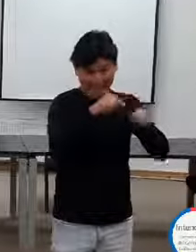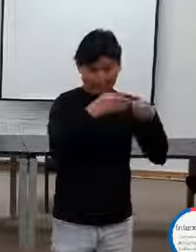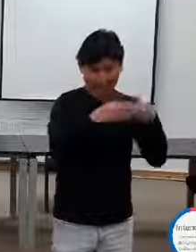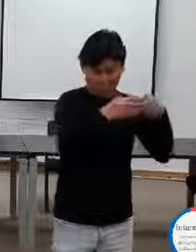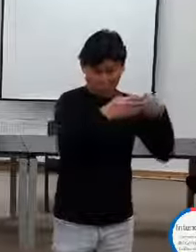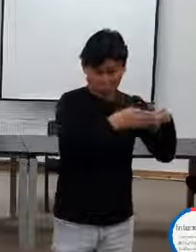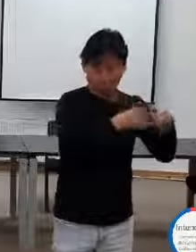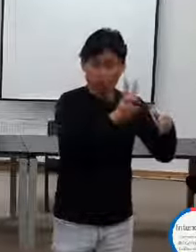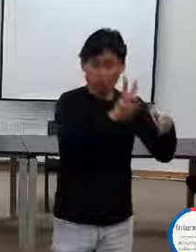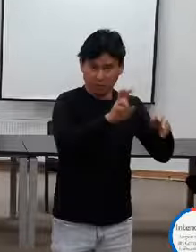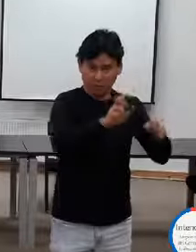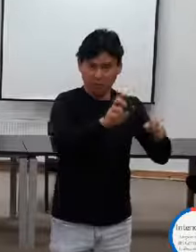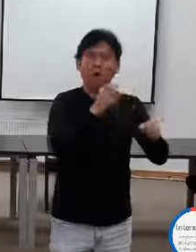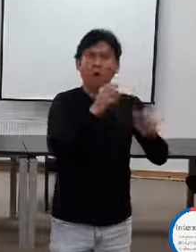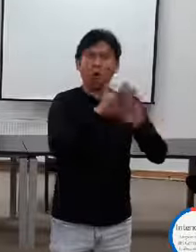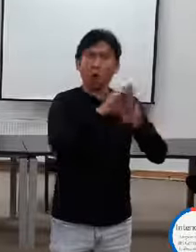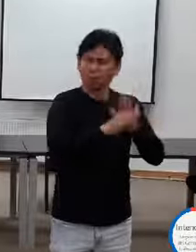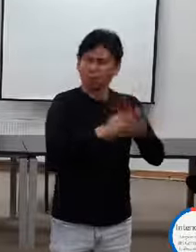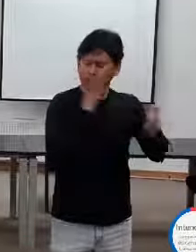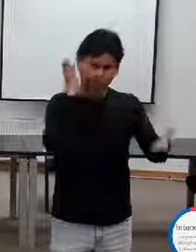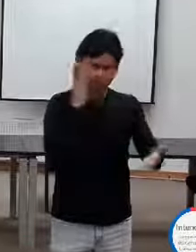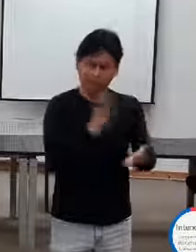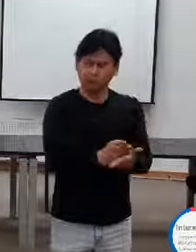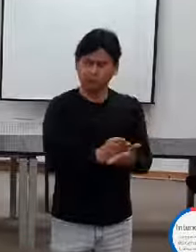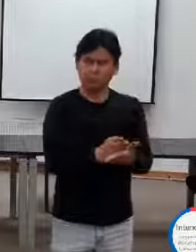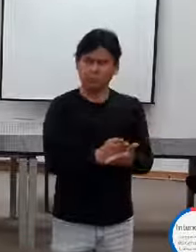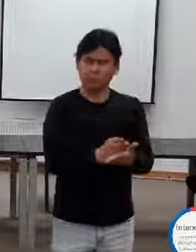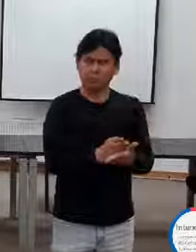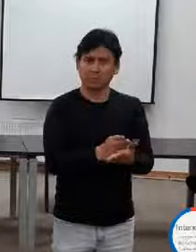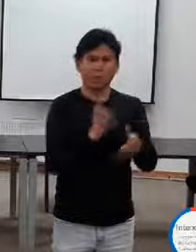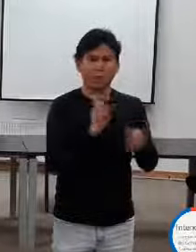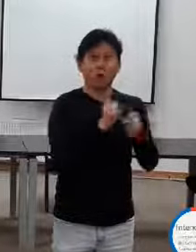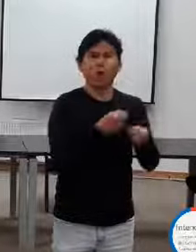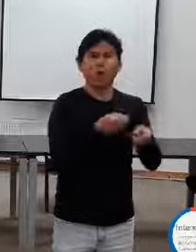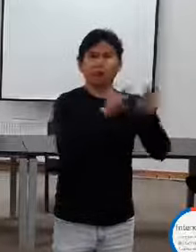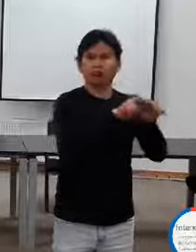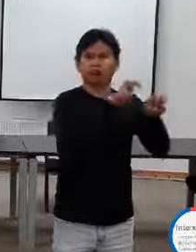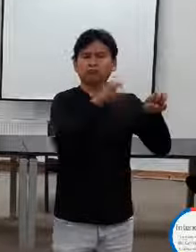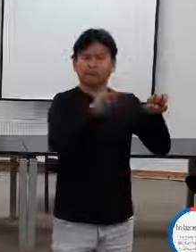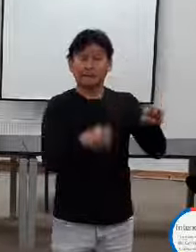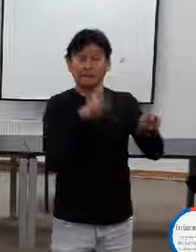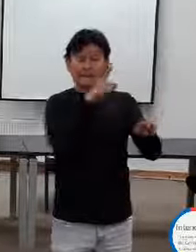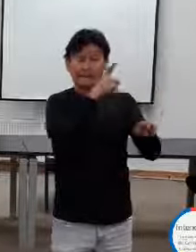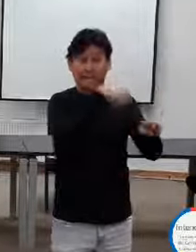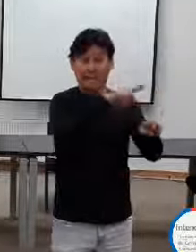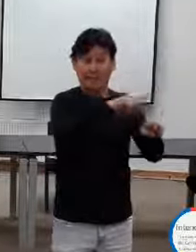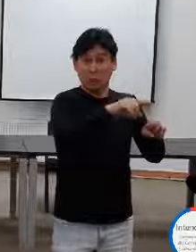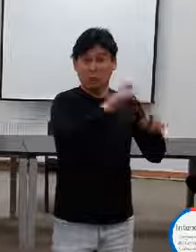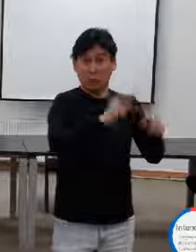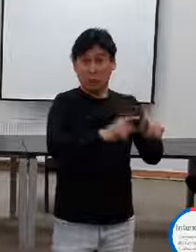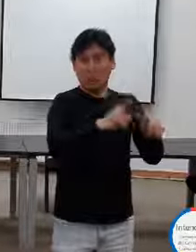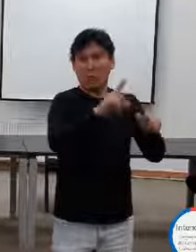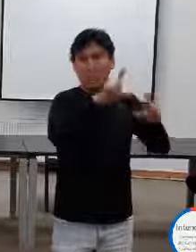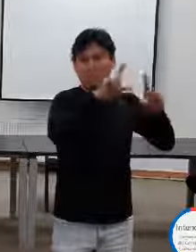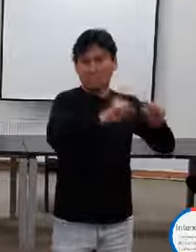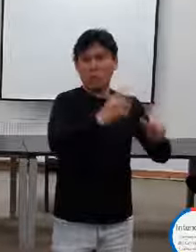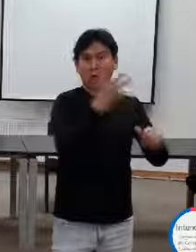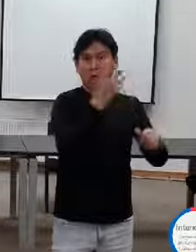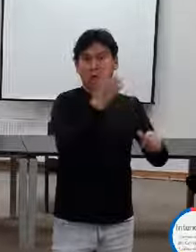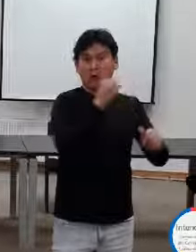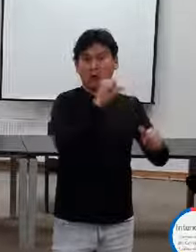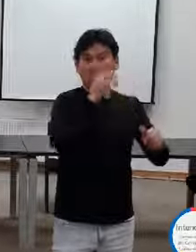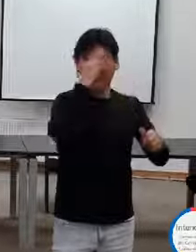embarcaciones los protocolos son súper estrictos, no estamos dejando bajar y si esos extranjeros llevan menos de 14